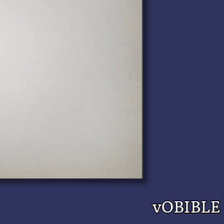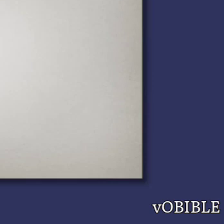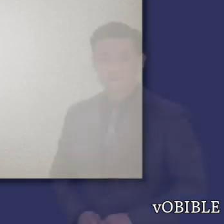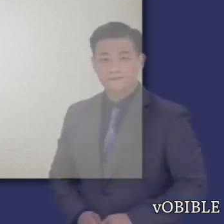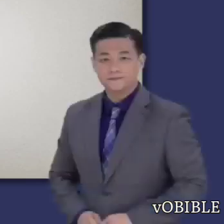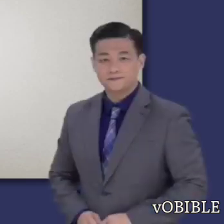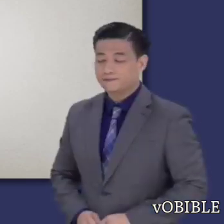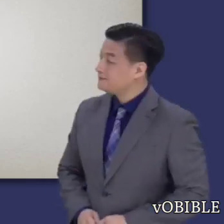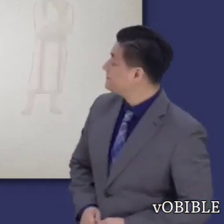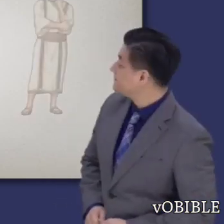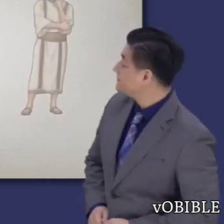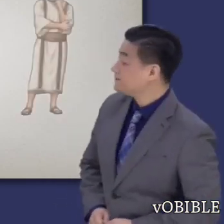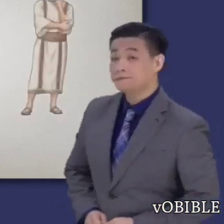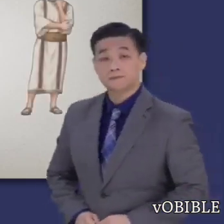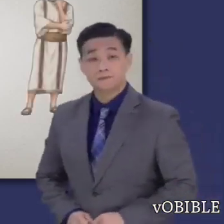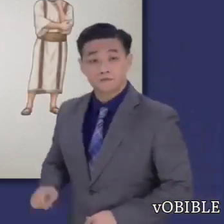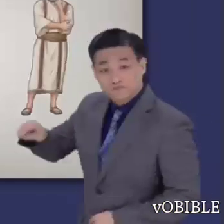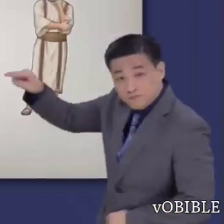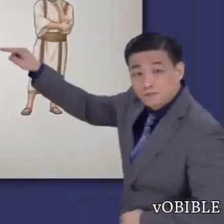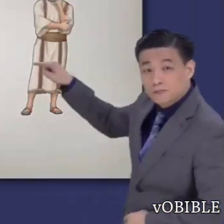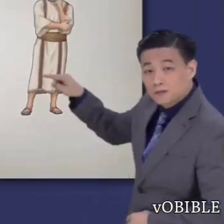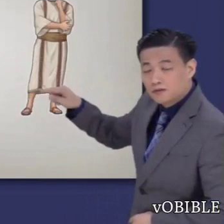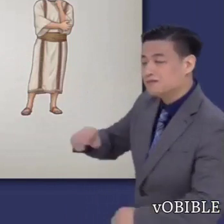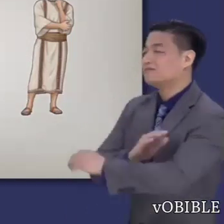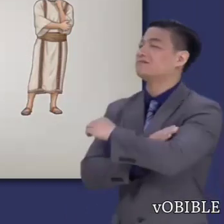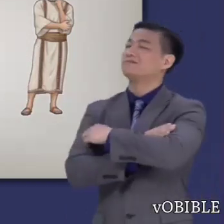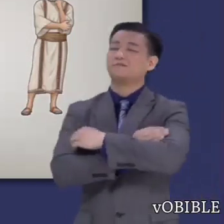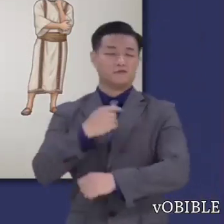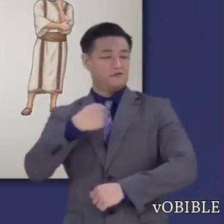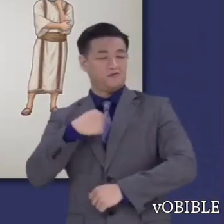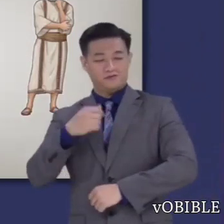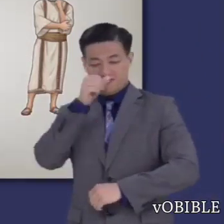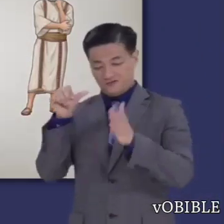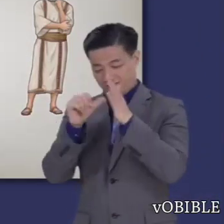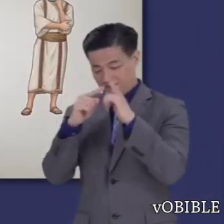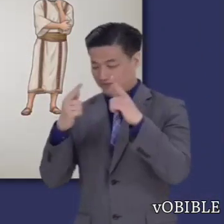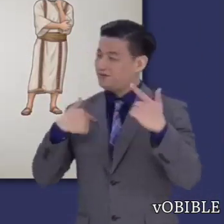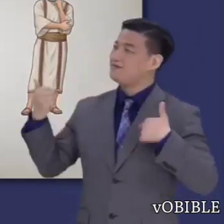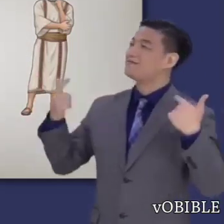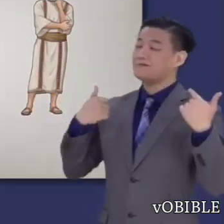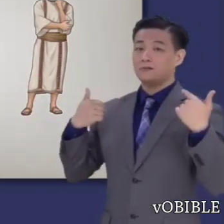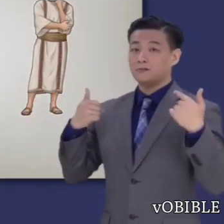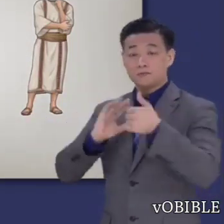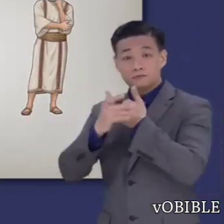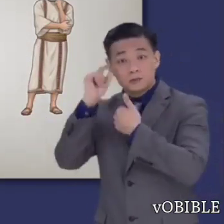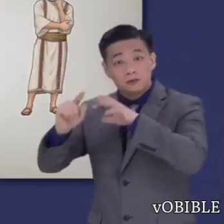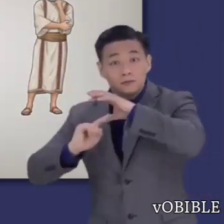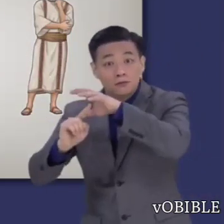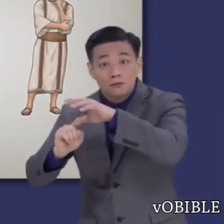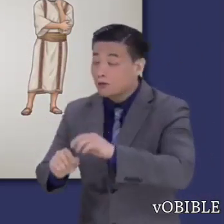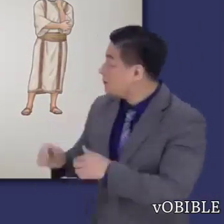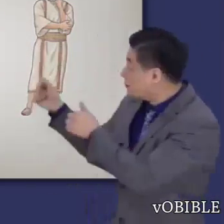第三章，保罗提醒会众当心倚仗肉身条件的人，这些人因为自己是犹太人